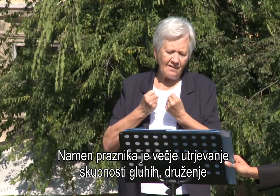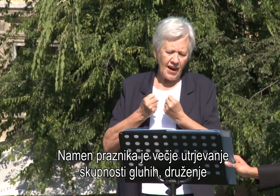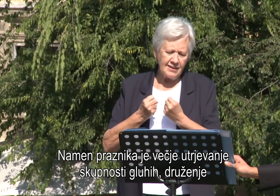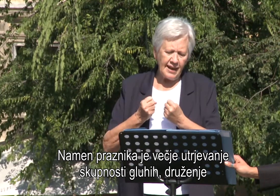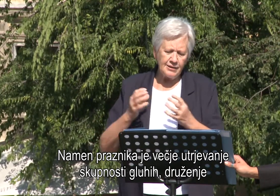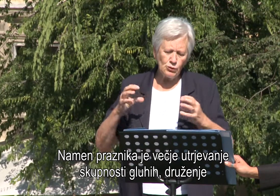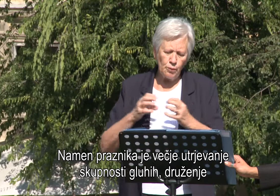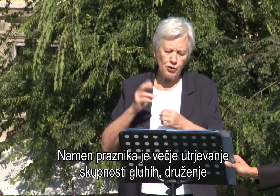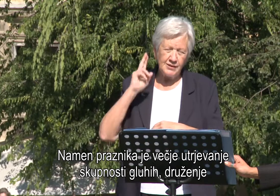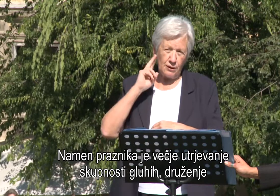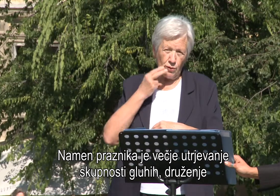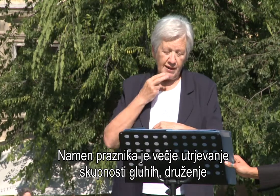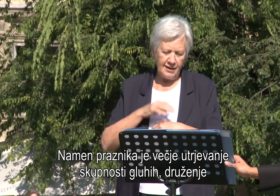utrjevanje skupnosti gluhih,